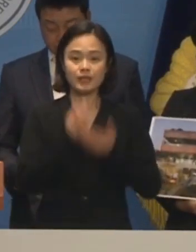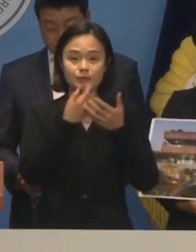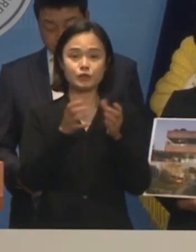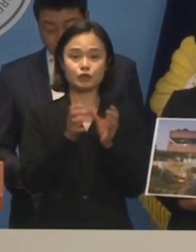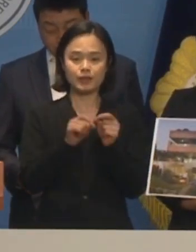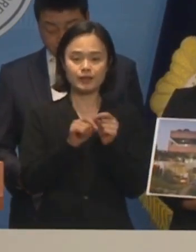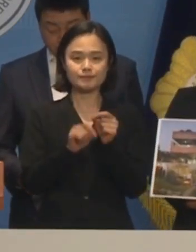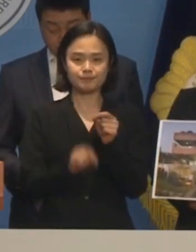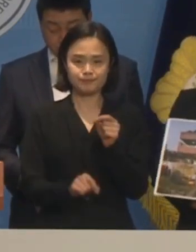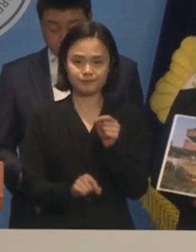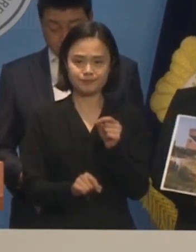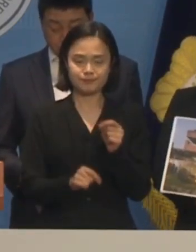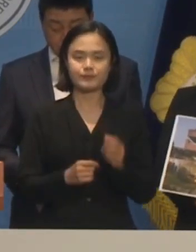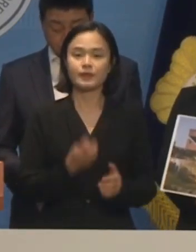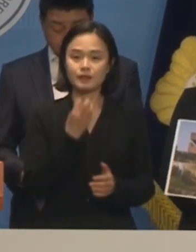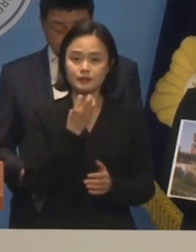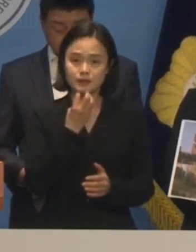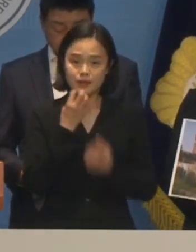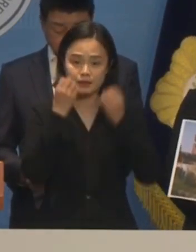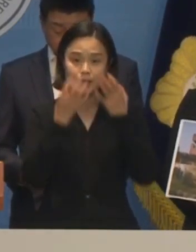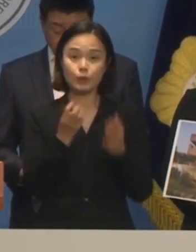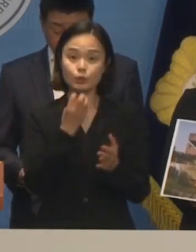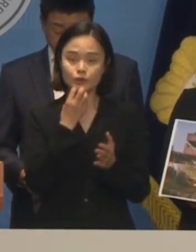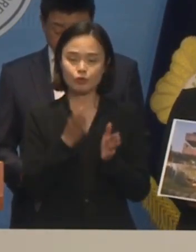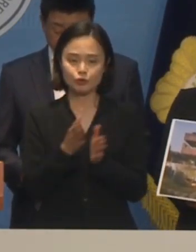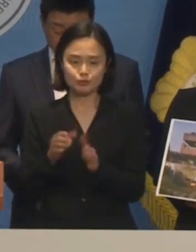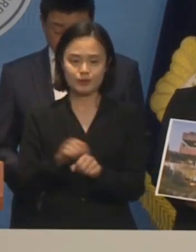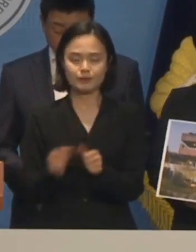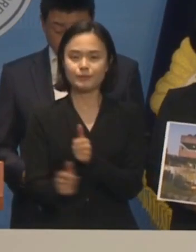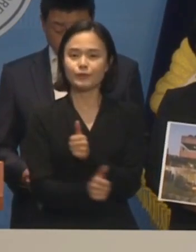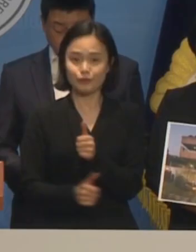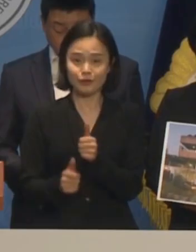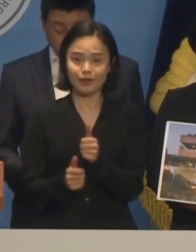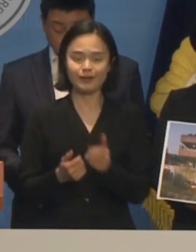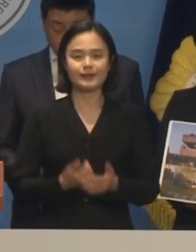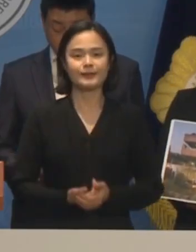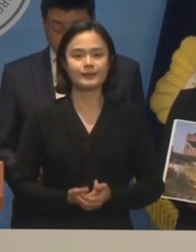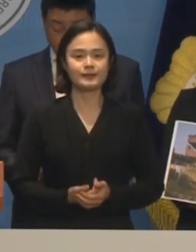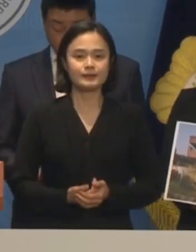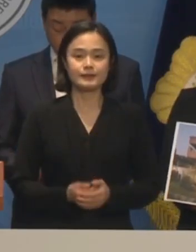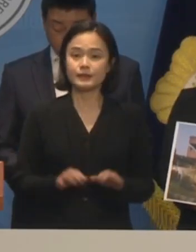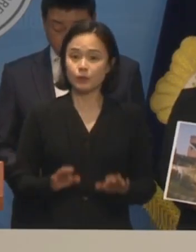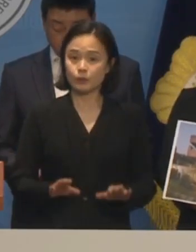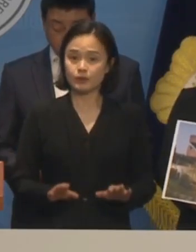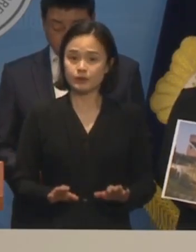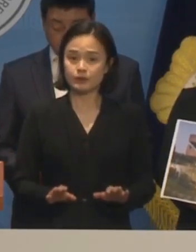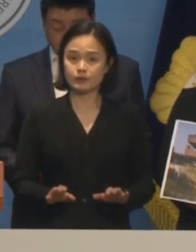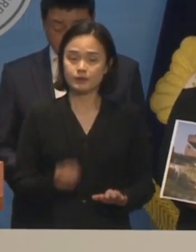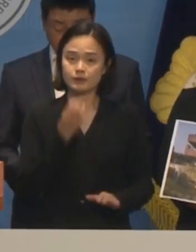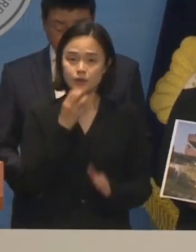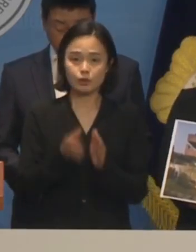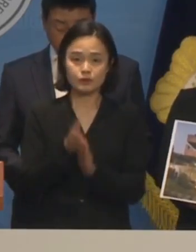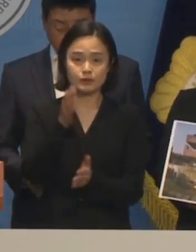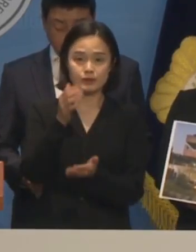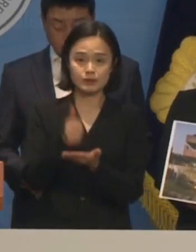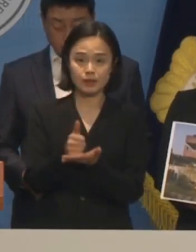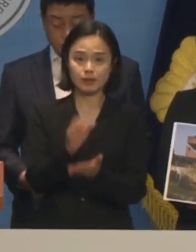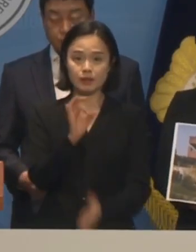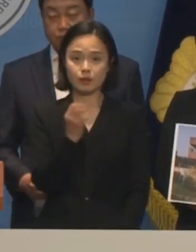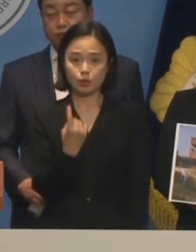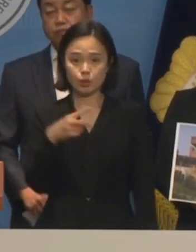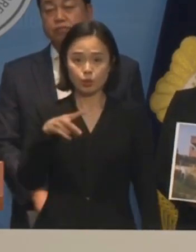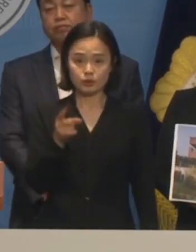서울 준비특위위원들입니다. 오늘 이 자리에서는 오세훈 시장이 서울